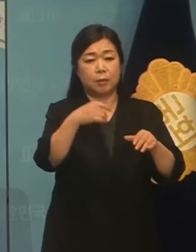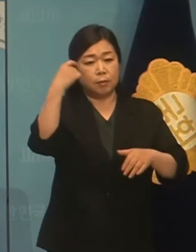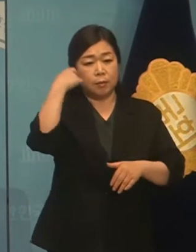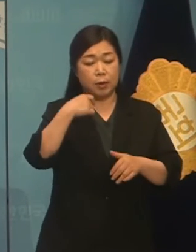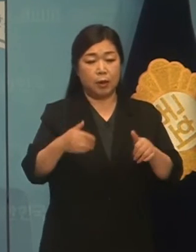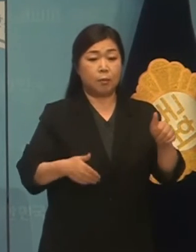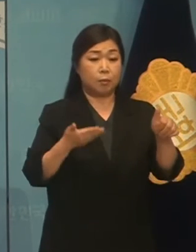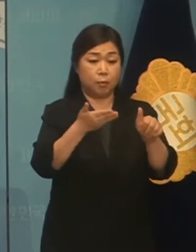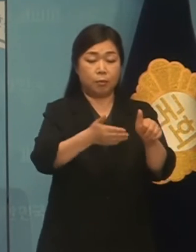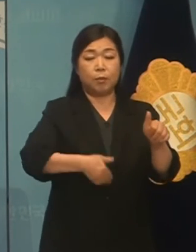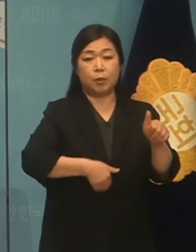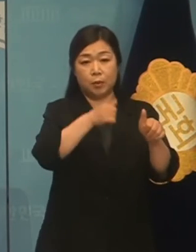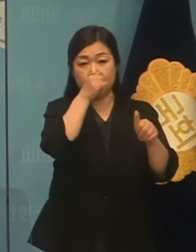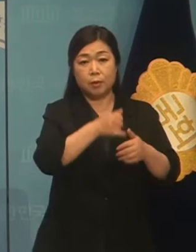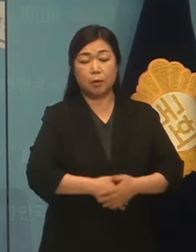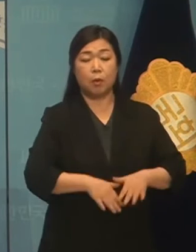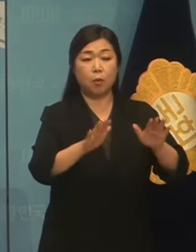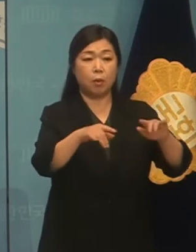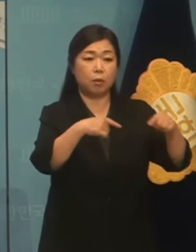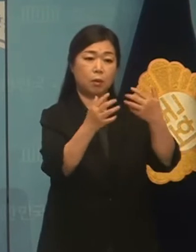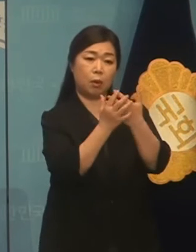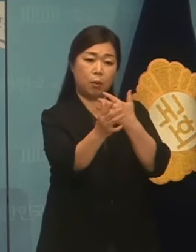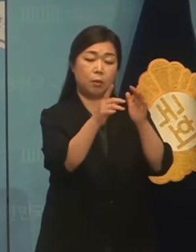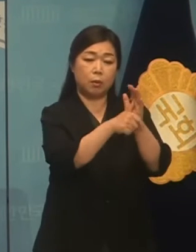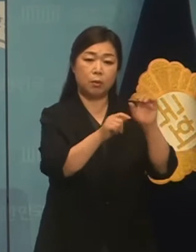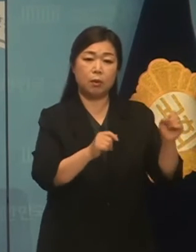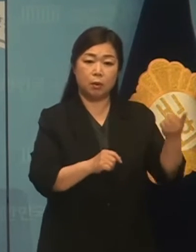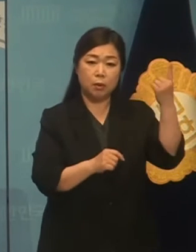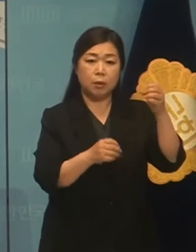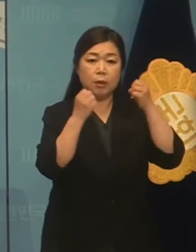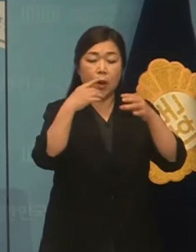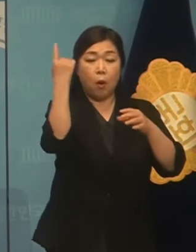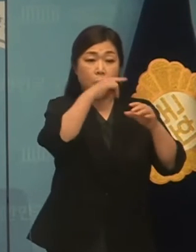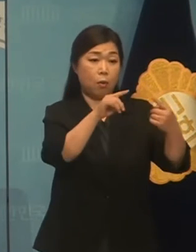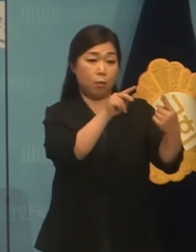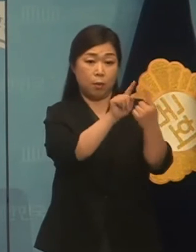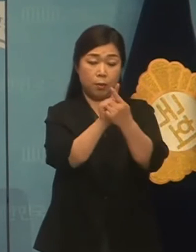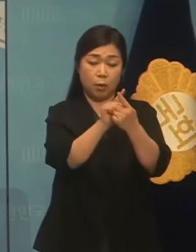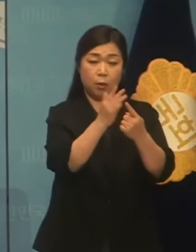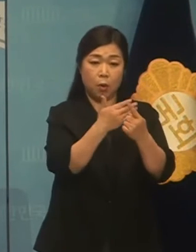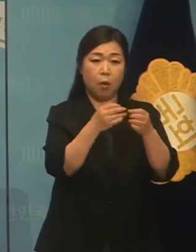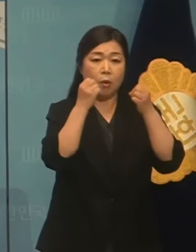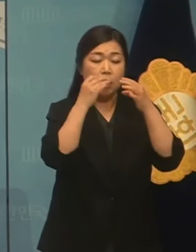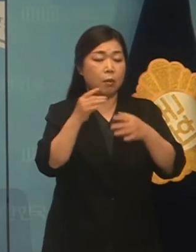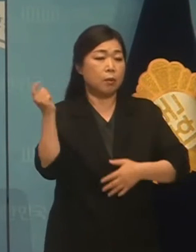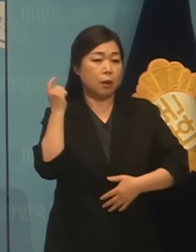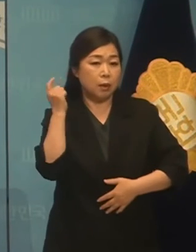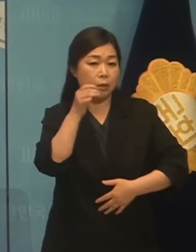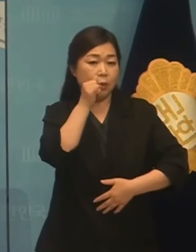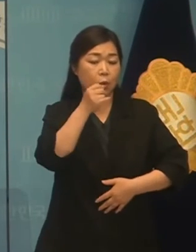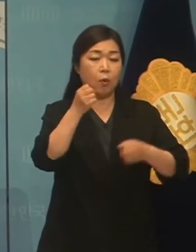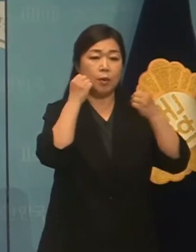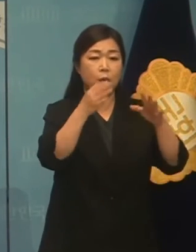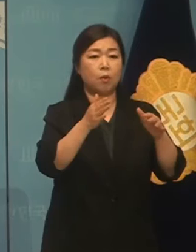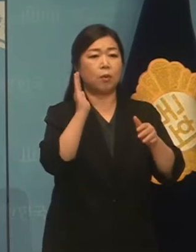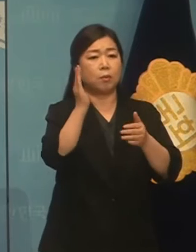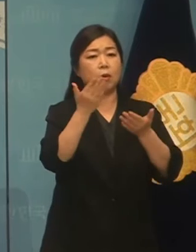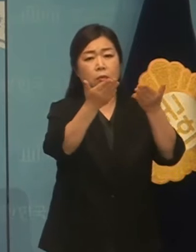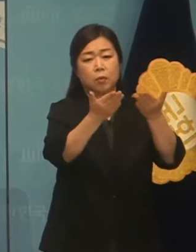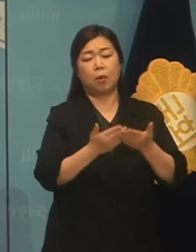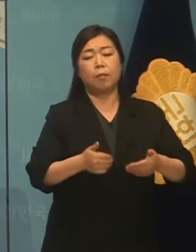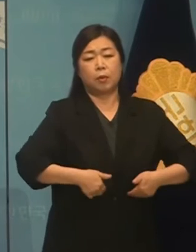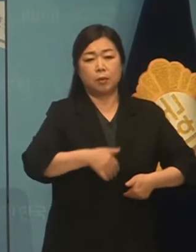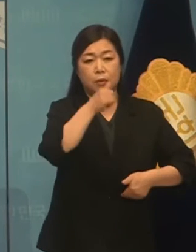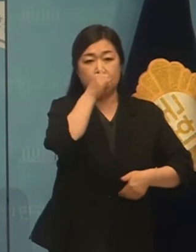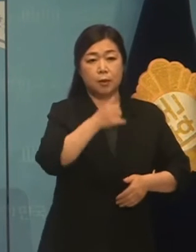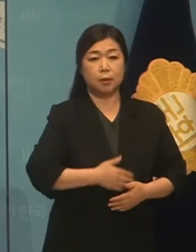흘러야 합니다. 이번 전당대회를 계기로 새로운 얼굴이 보이고 새로운 목소리가 들리고 새로운 메시지가 나와야 합니다.